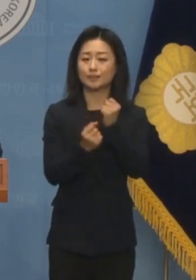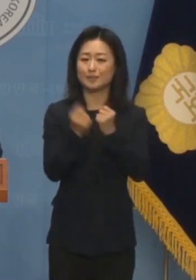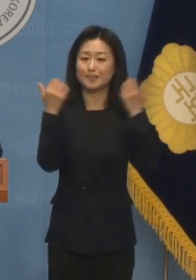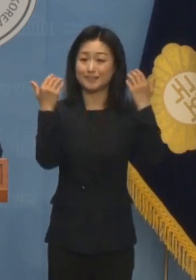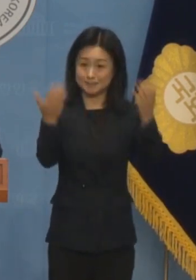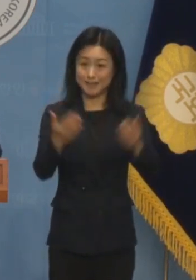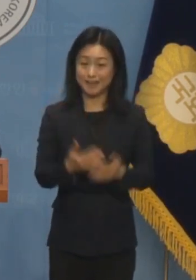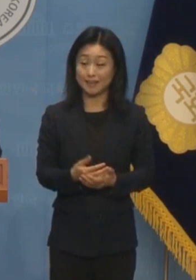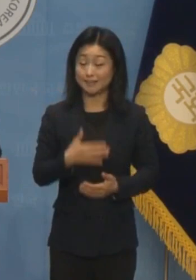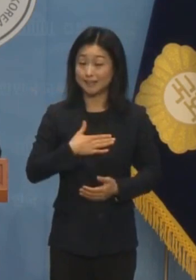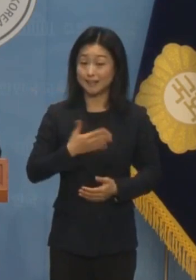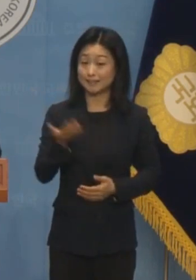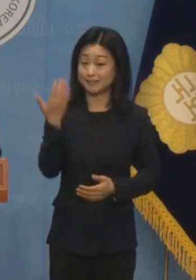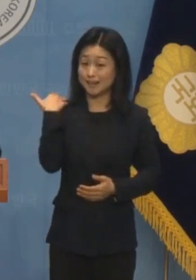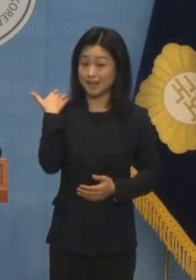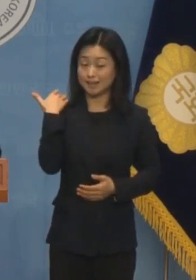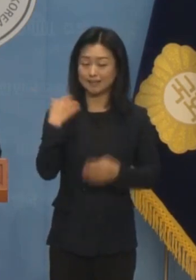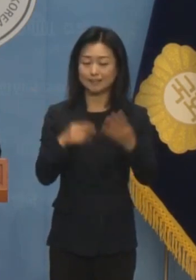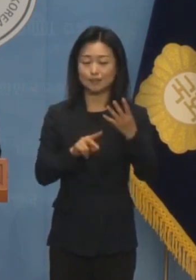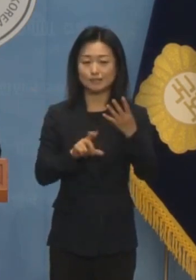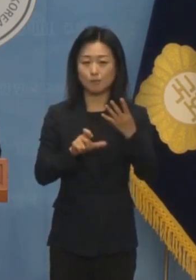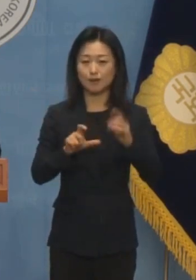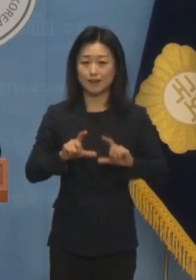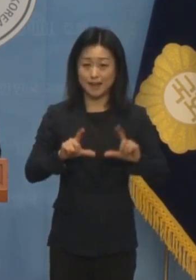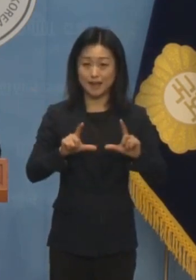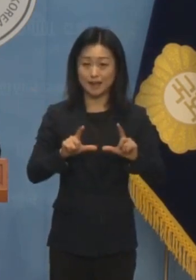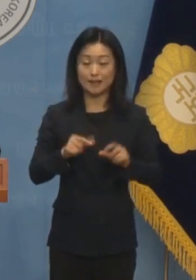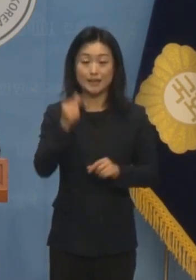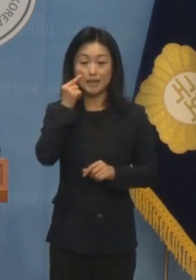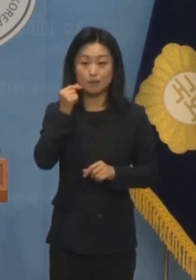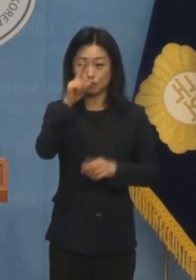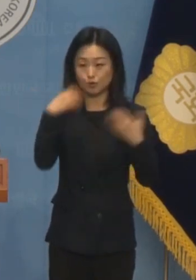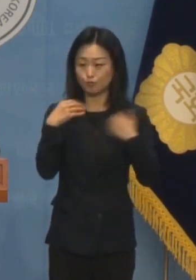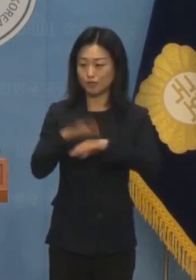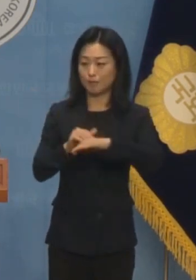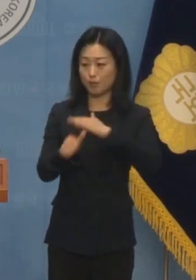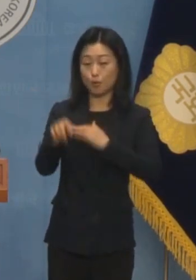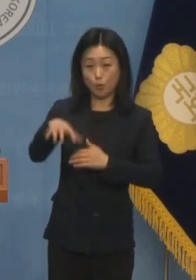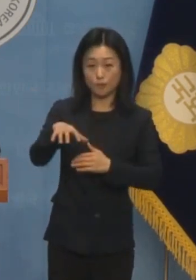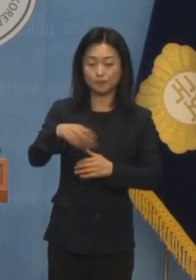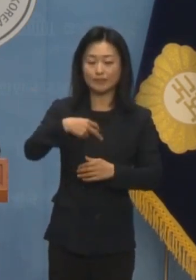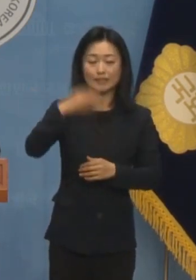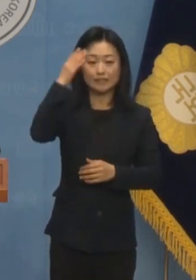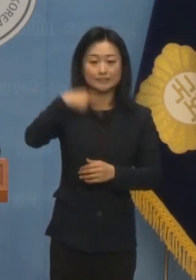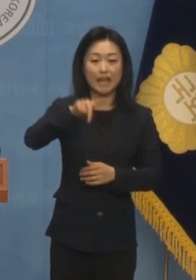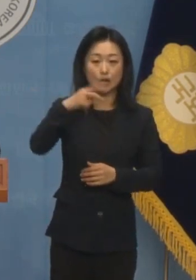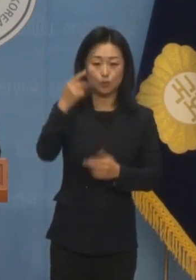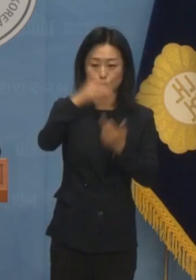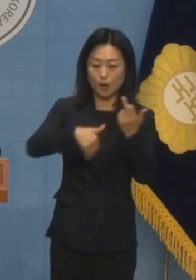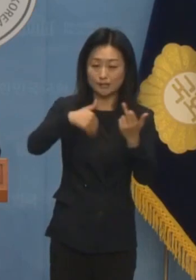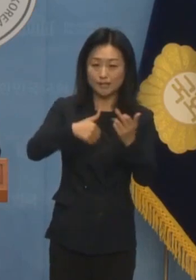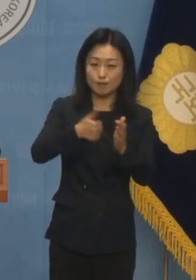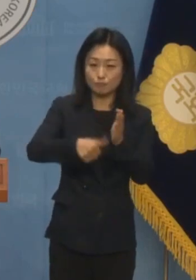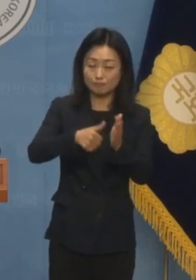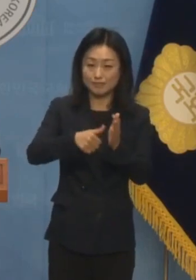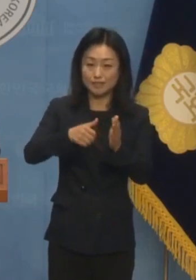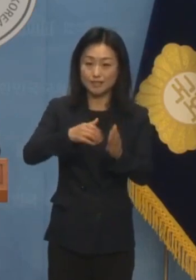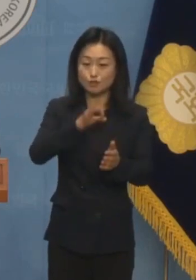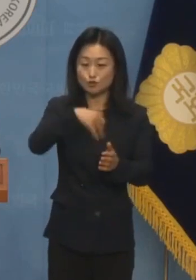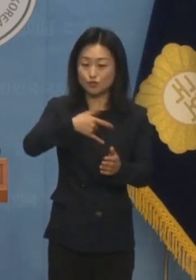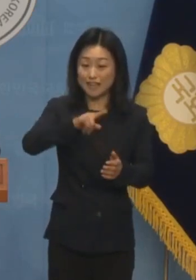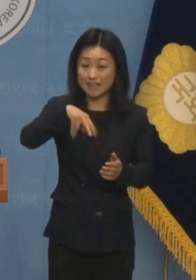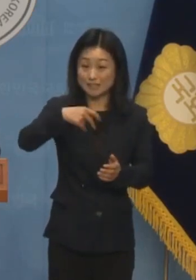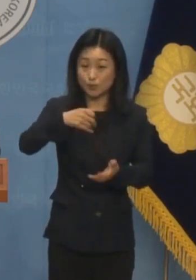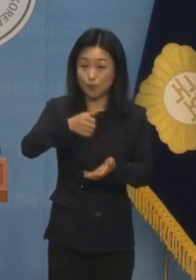싶습니다 저는 지난 4월 15일 주한일본 대사관 앞에서 사도광산 유네스코 등를 반대하는 1인